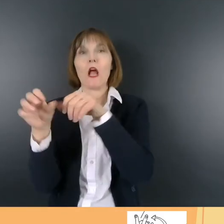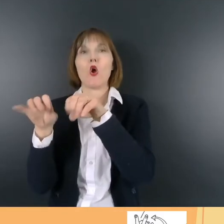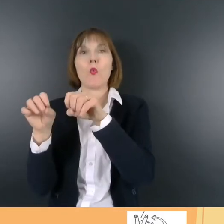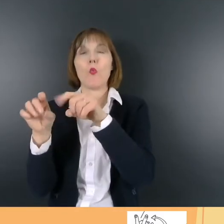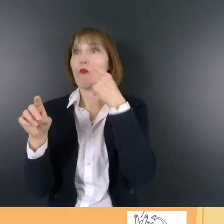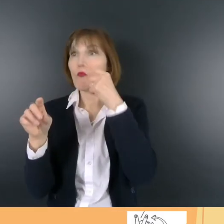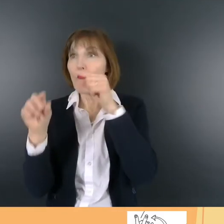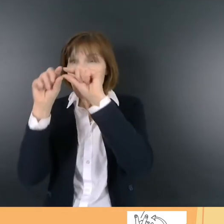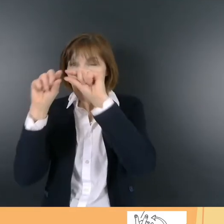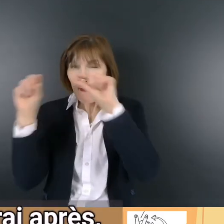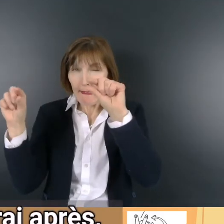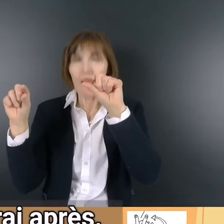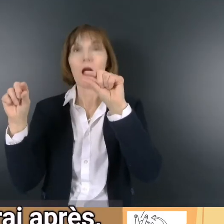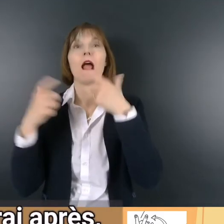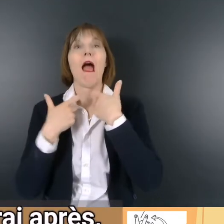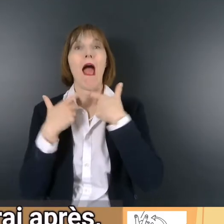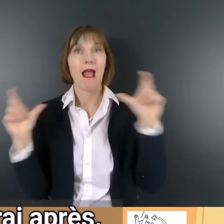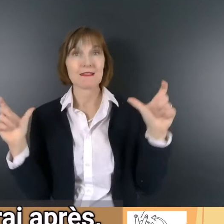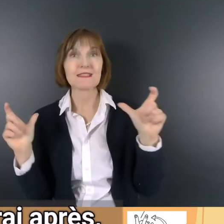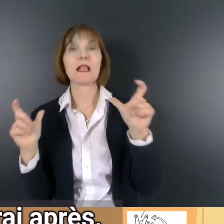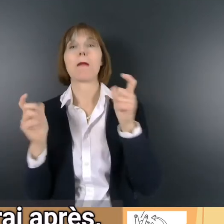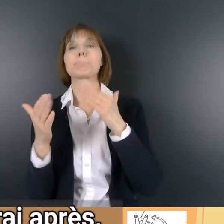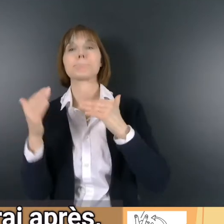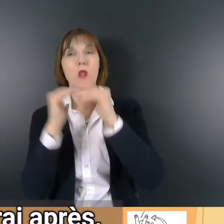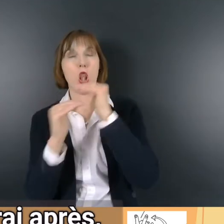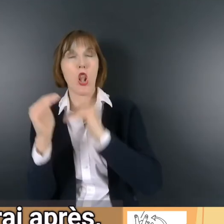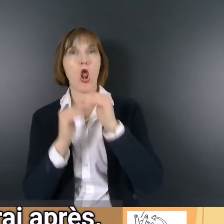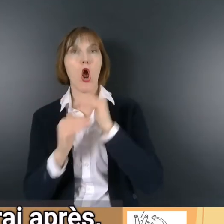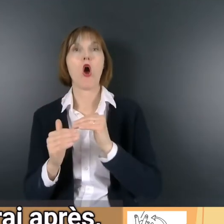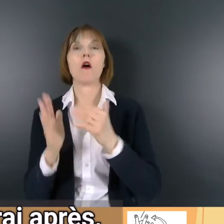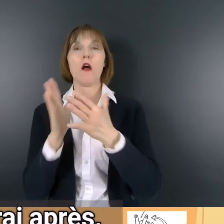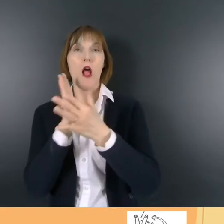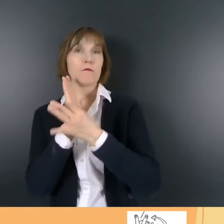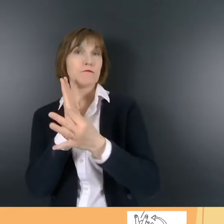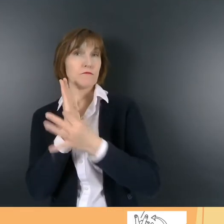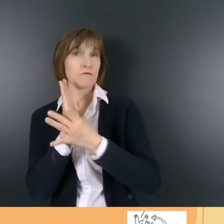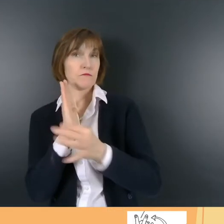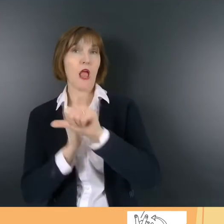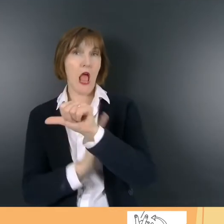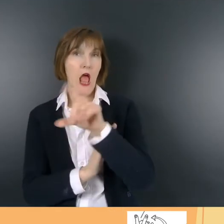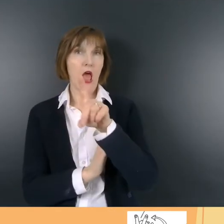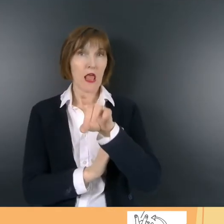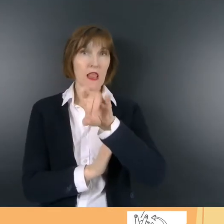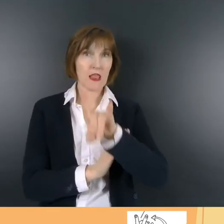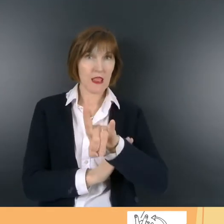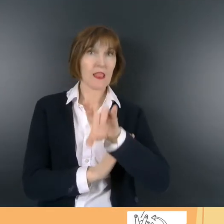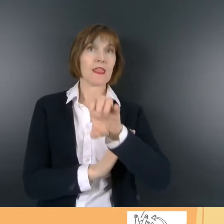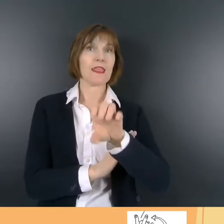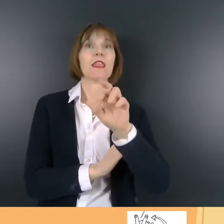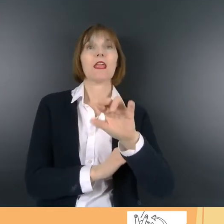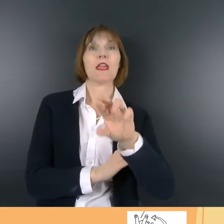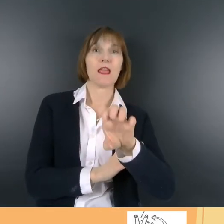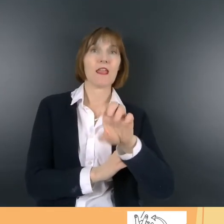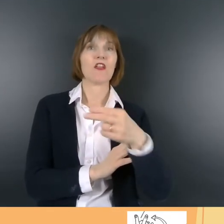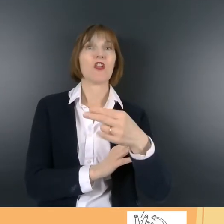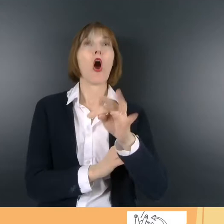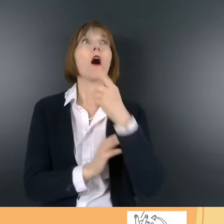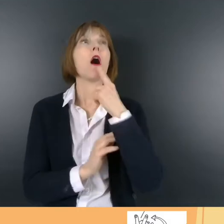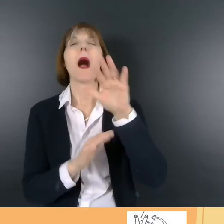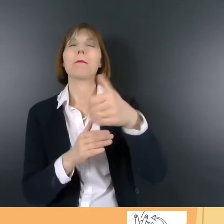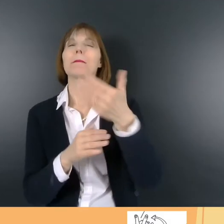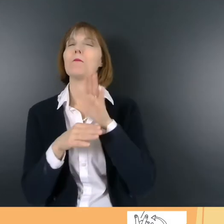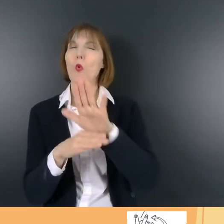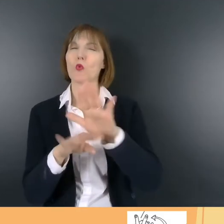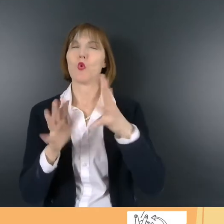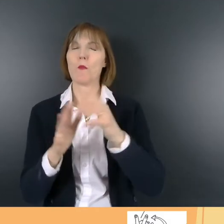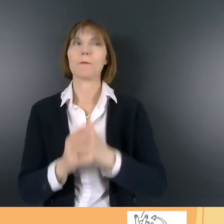adhérent. Je vous montrerai après, quand on aura fini le tour, je vous montrerai comment s'inscrire, comment adhérer. Donc,